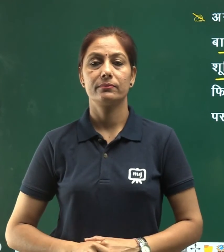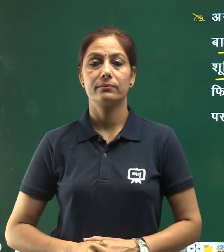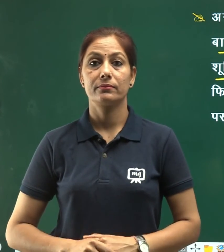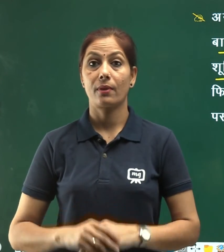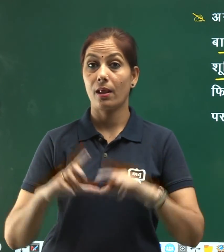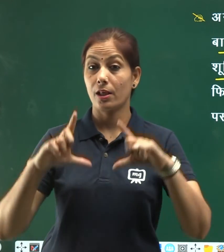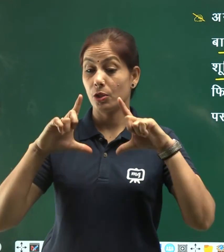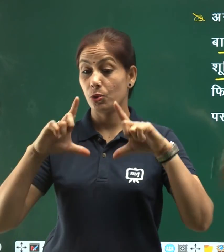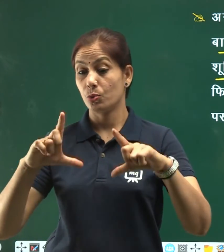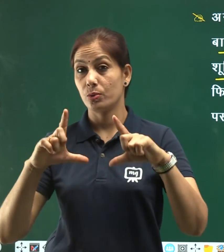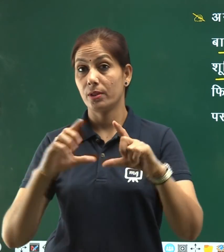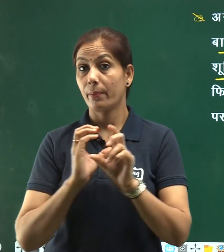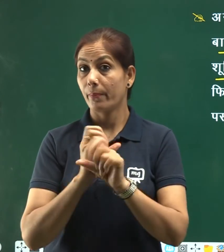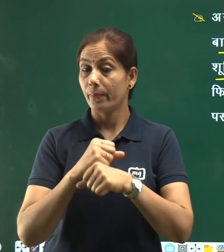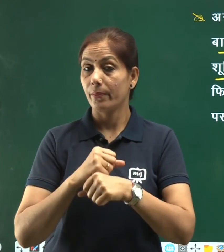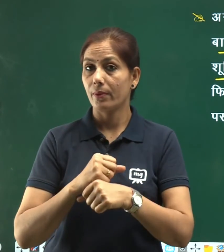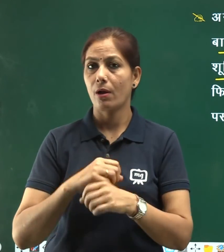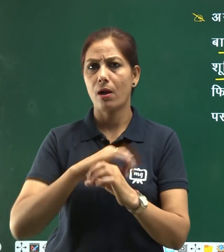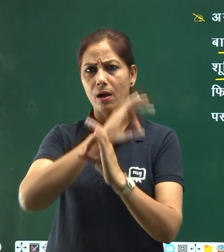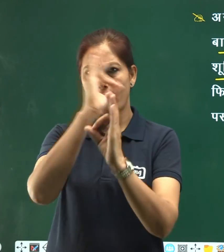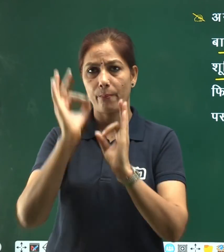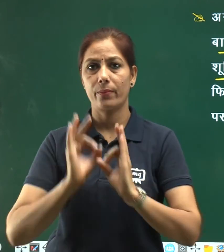शूटिंग पूरी हुई